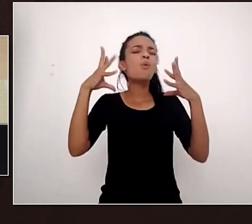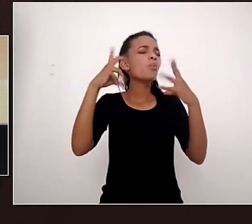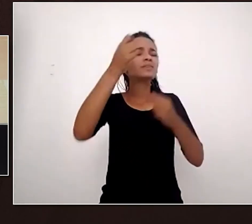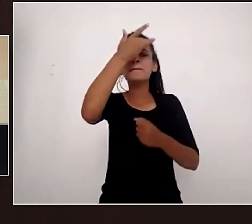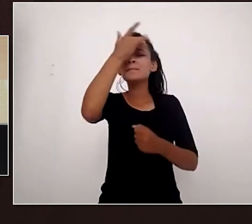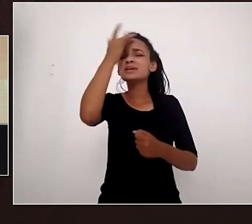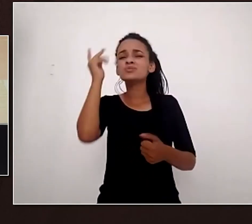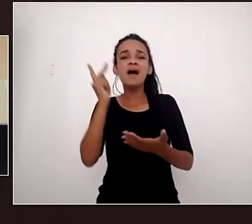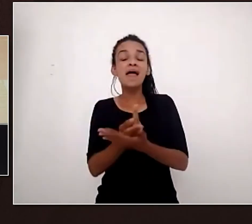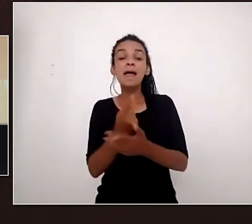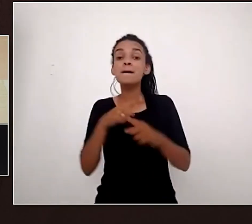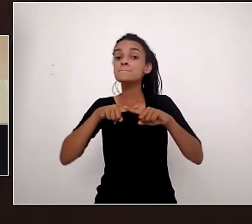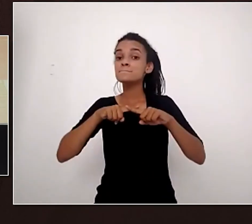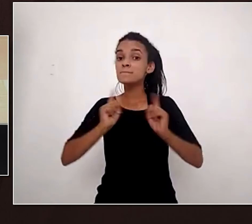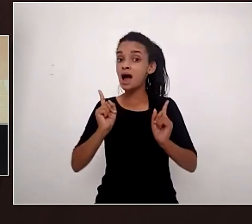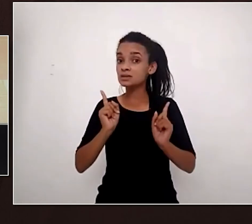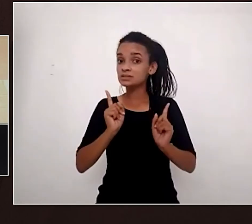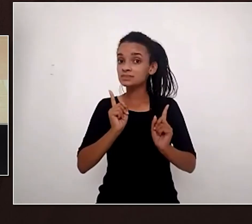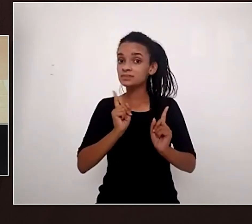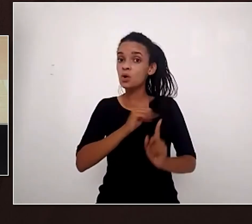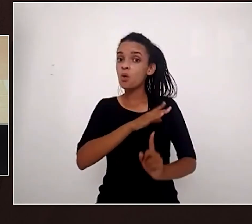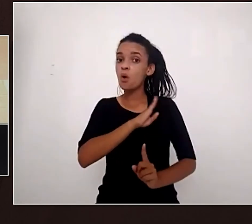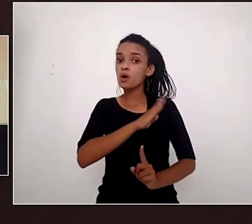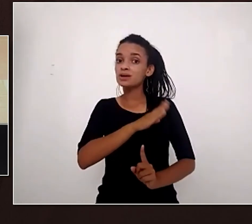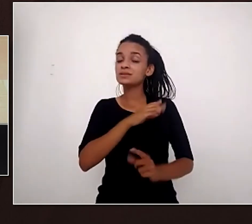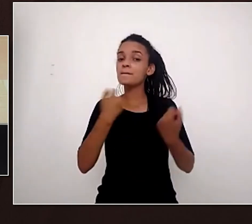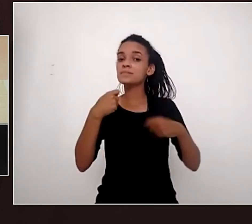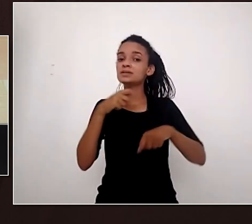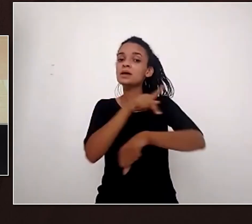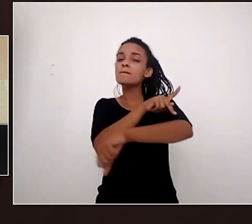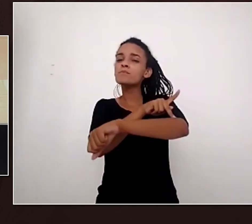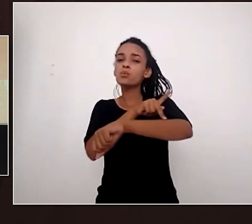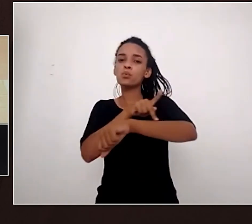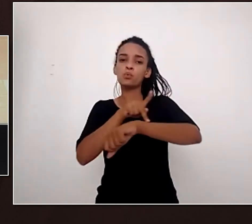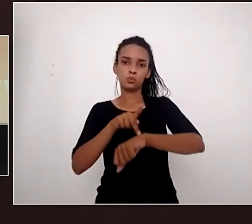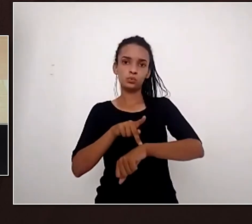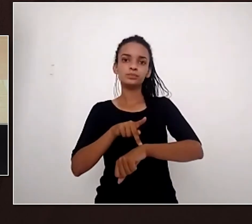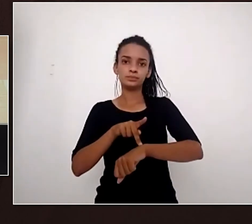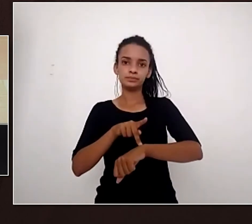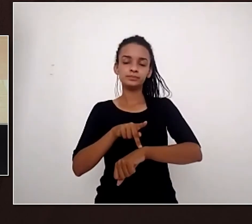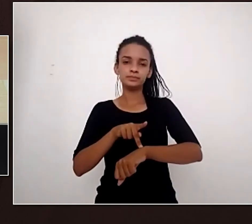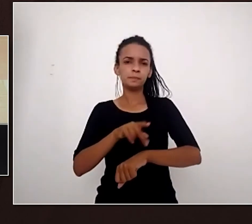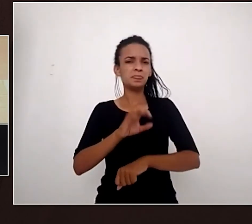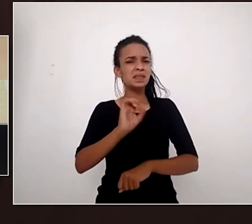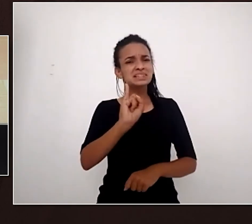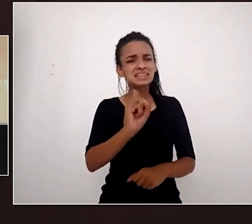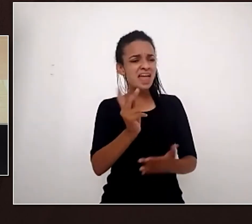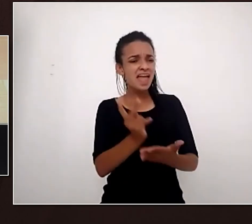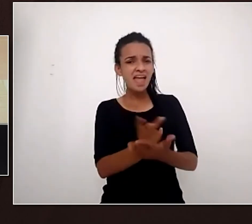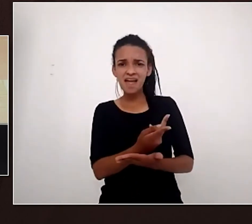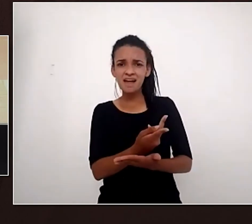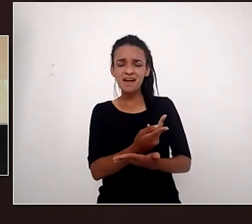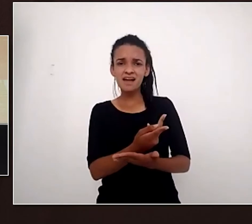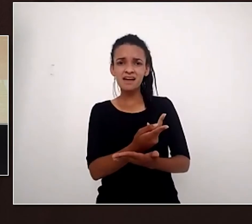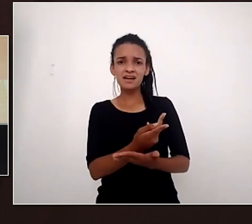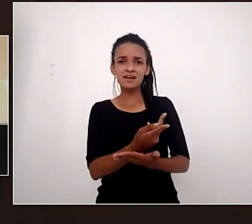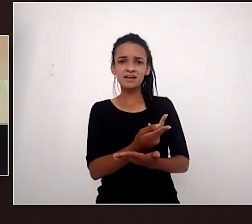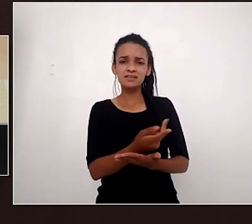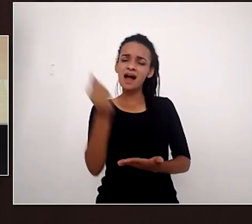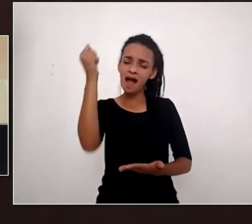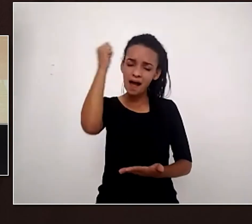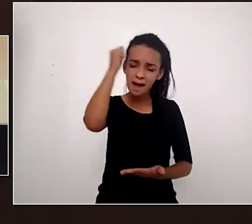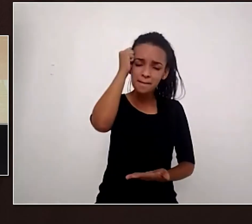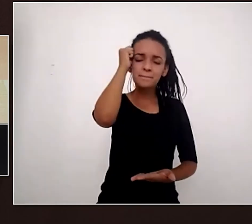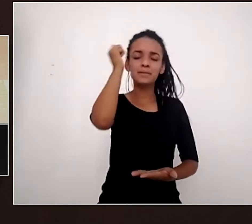coração. Não com a impureza, com a pureza sim. E se errar, irmão Dong já disse, se arrepende